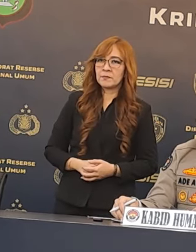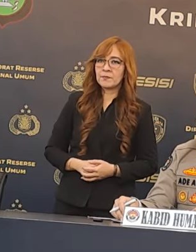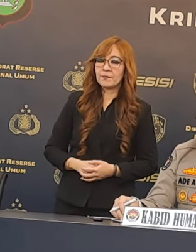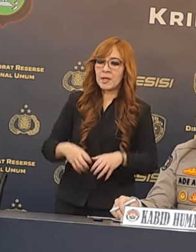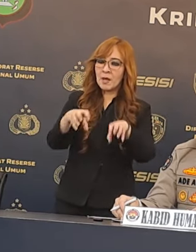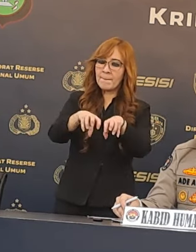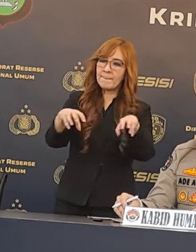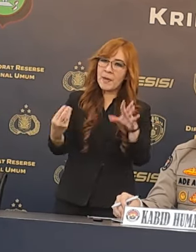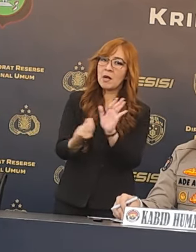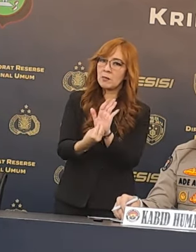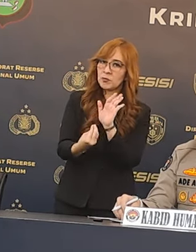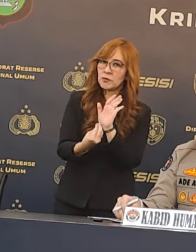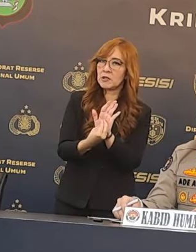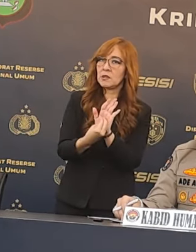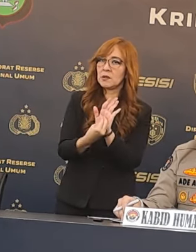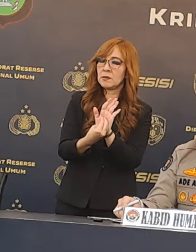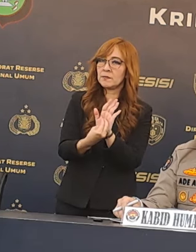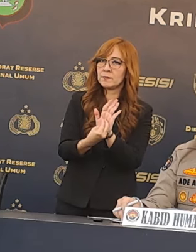barang bukti yang